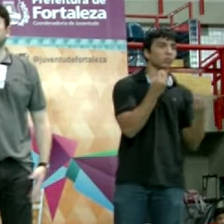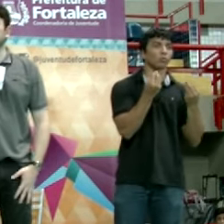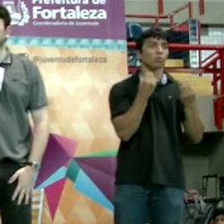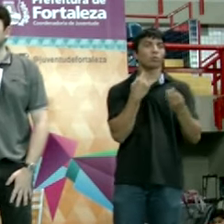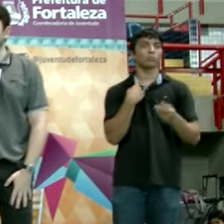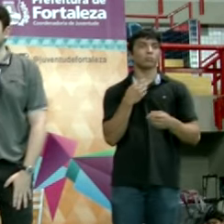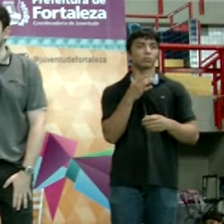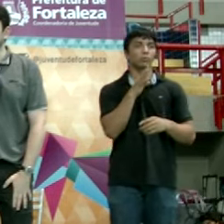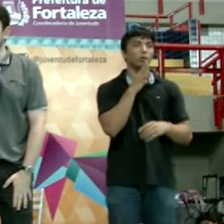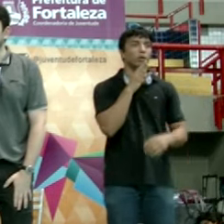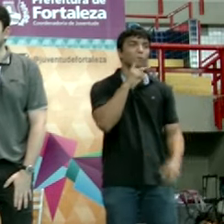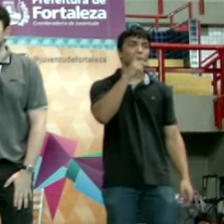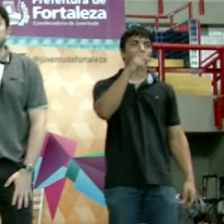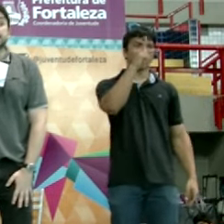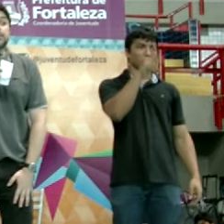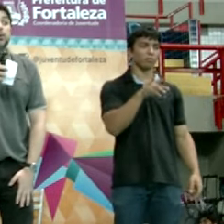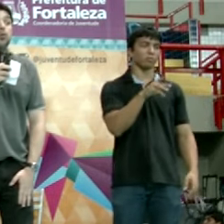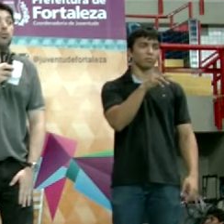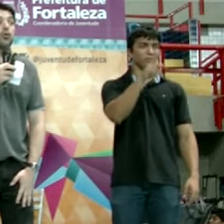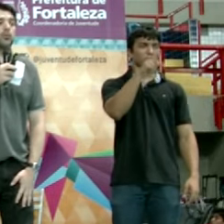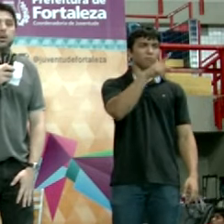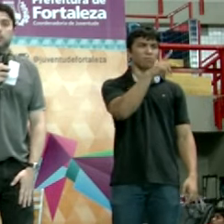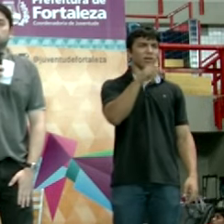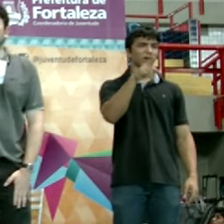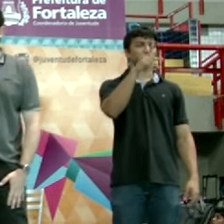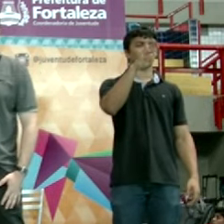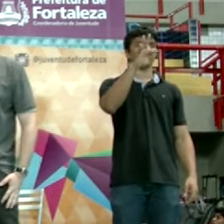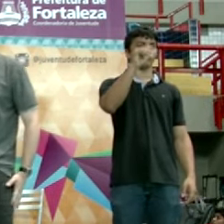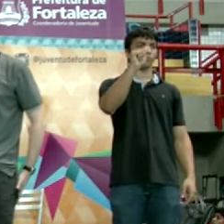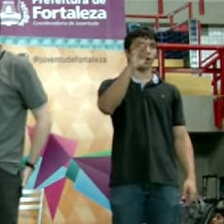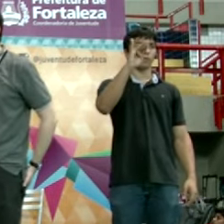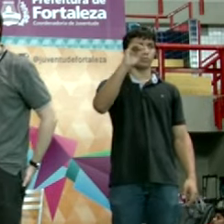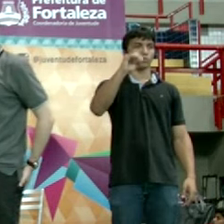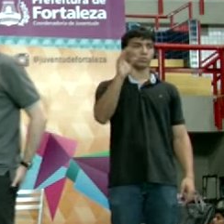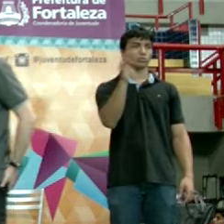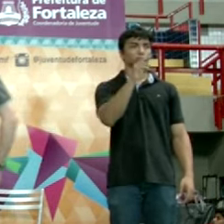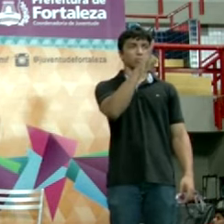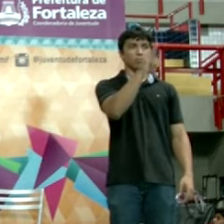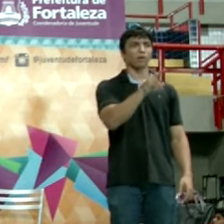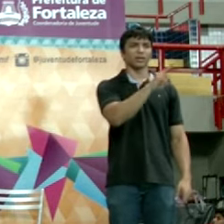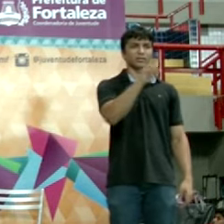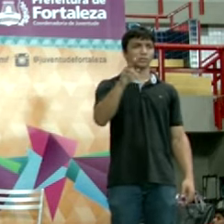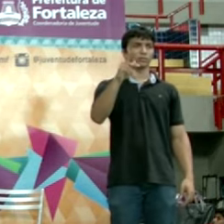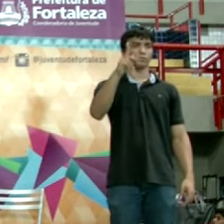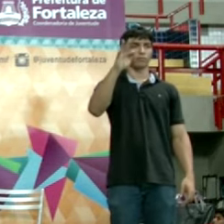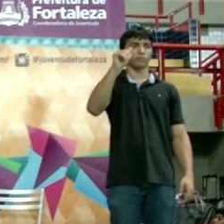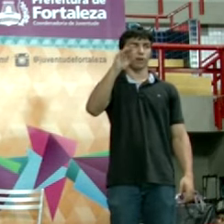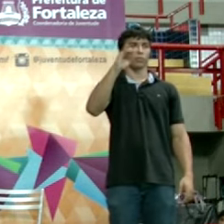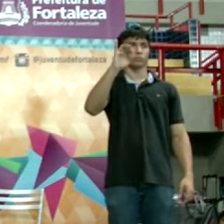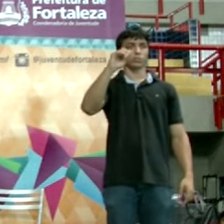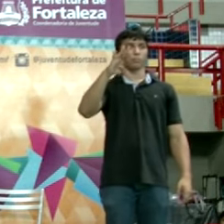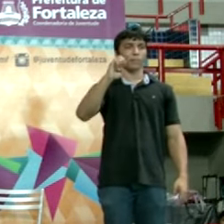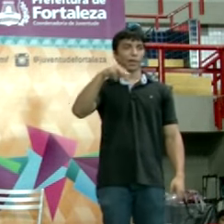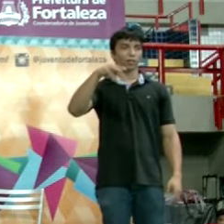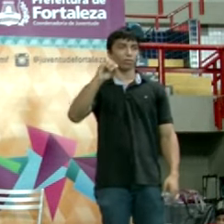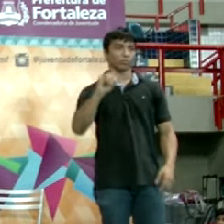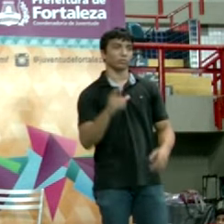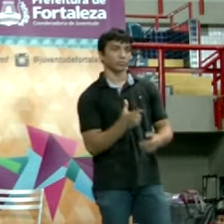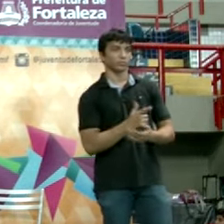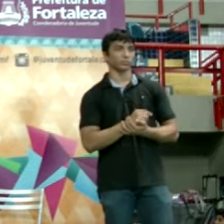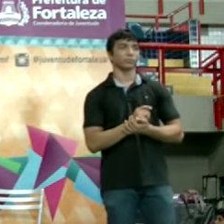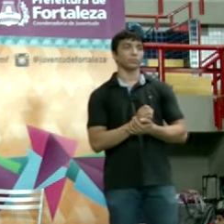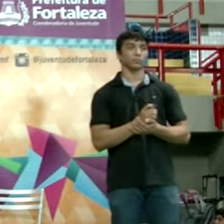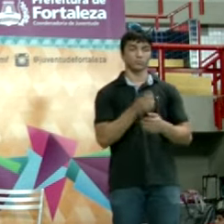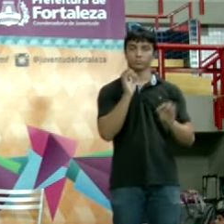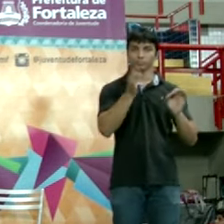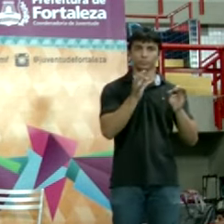Quem conhece o padre Fábio de Melo? Ele inspirou muito meu livro. E eu marquei uma estratégia, conheci, apresentei,